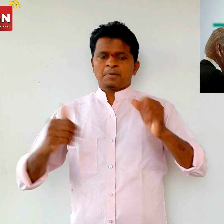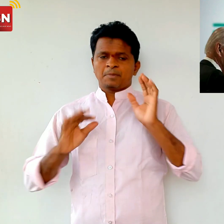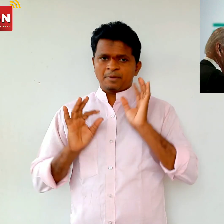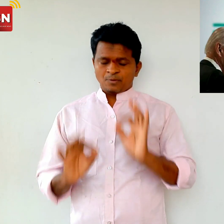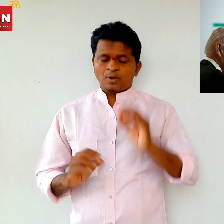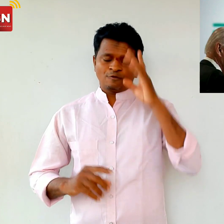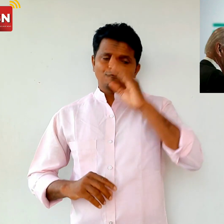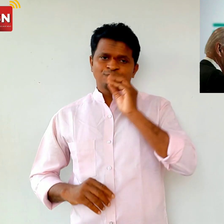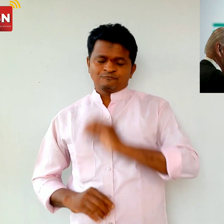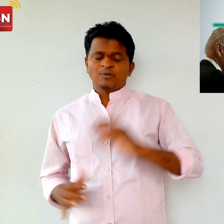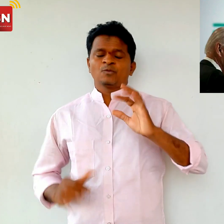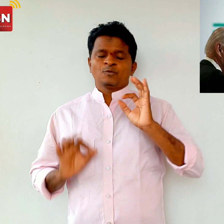పోరాటము